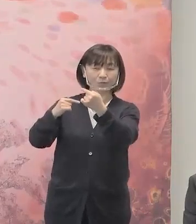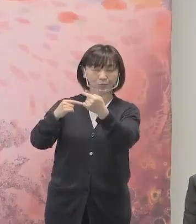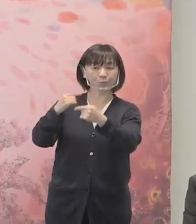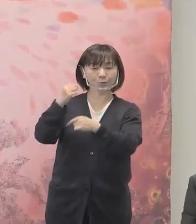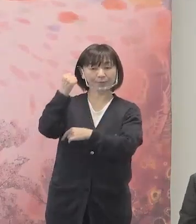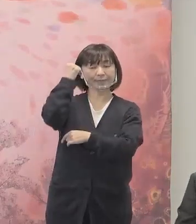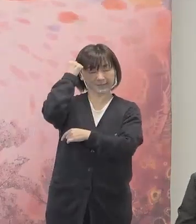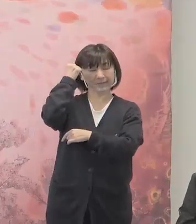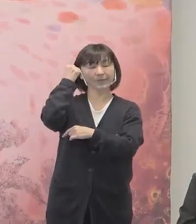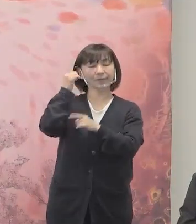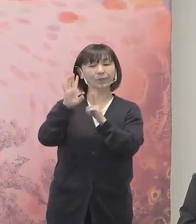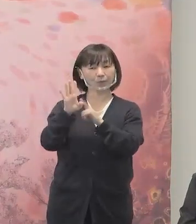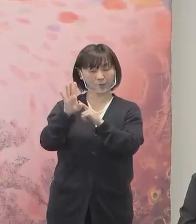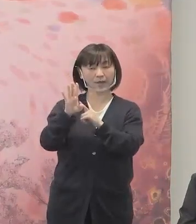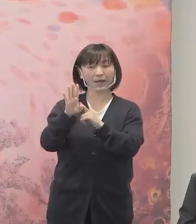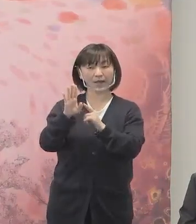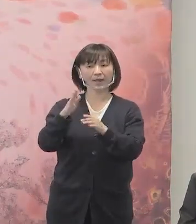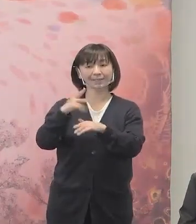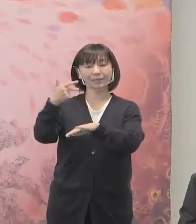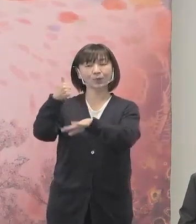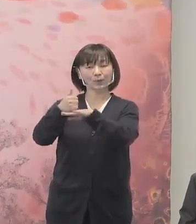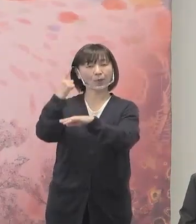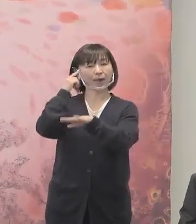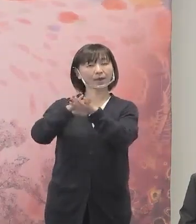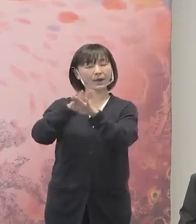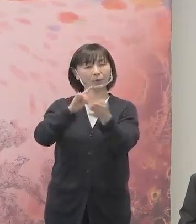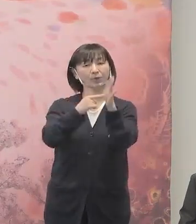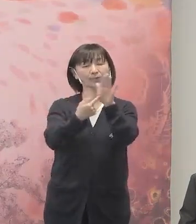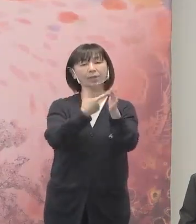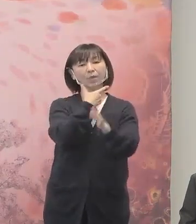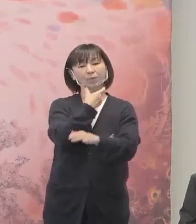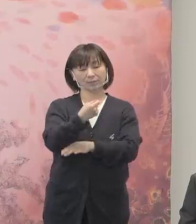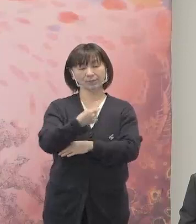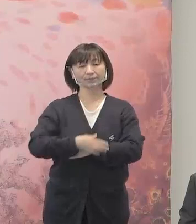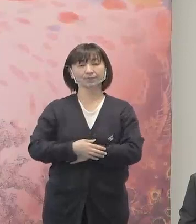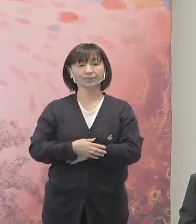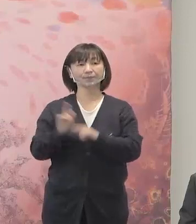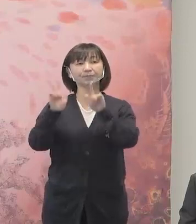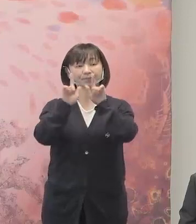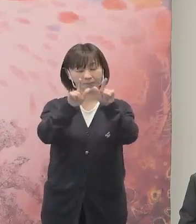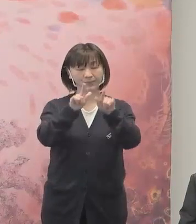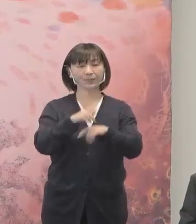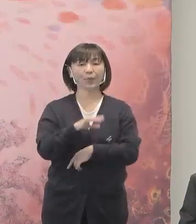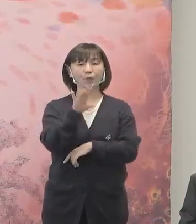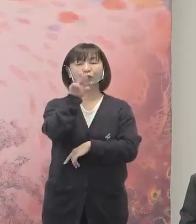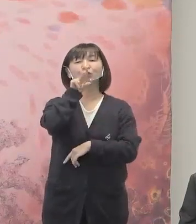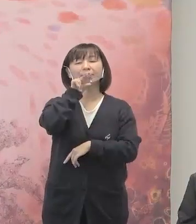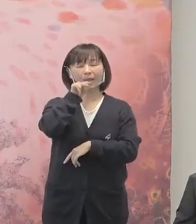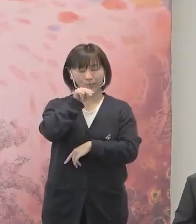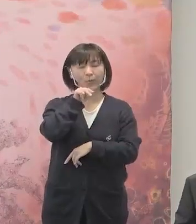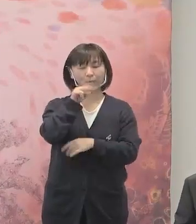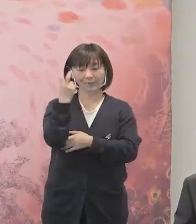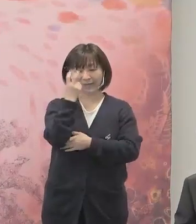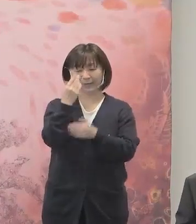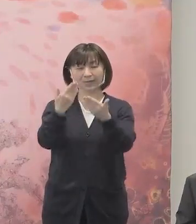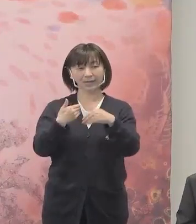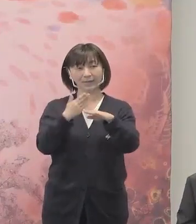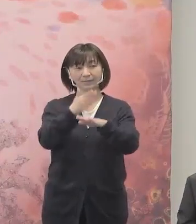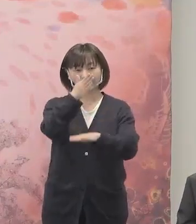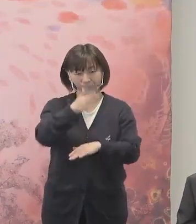とかですね、所感をいただければと思います。 はい、ありがとうございます。ツイッターもチェックしていただいて大変光栄でございます